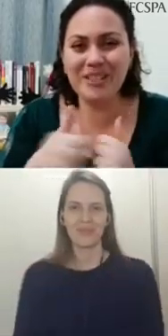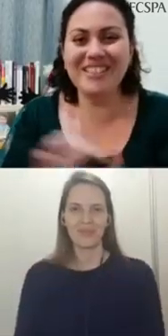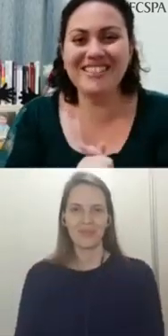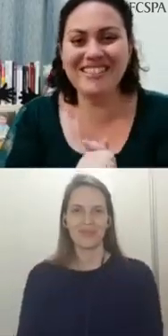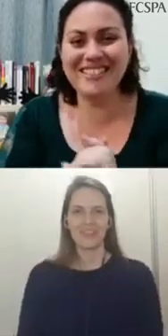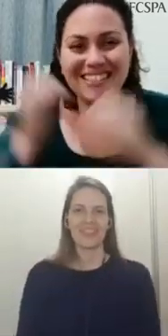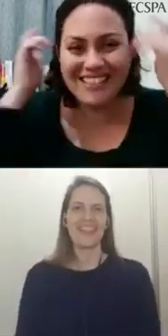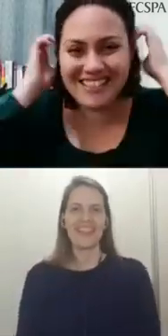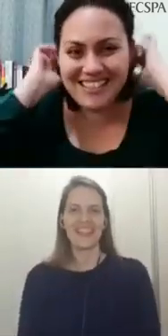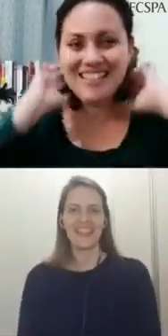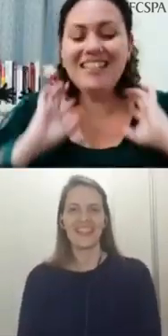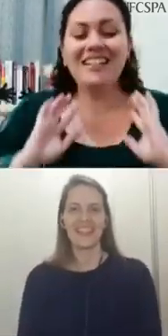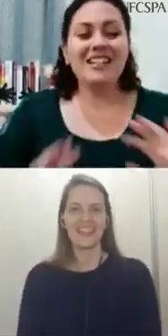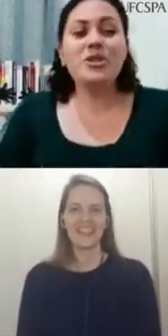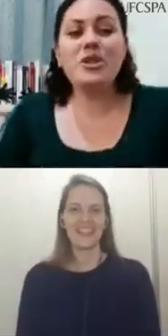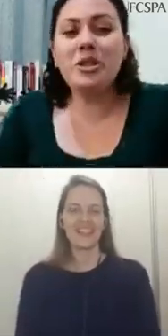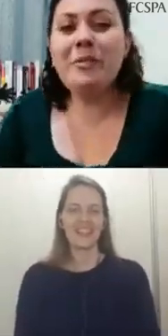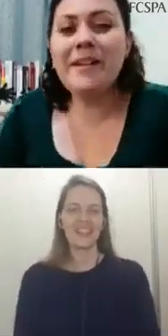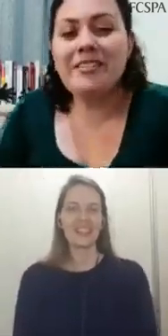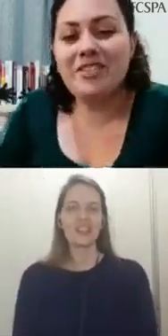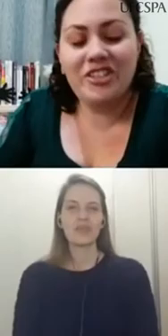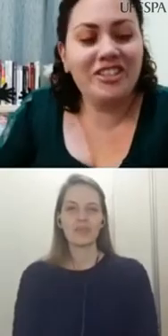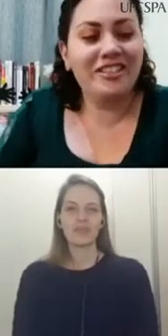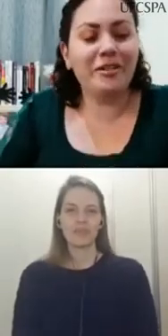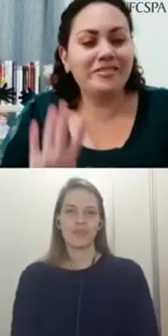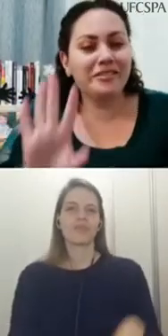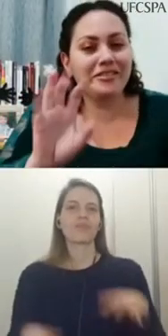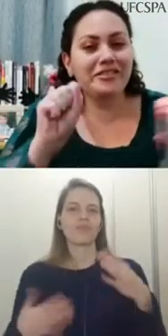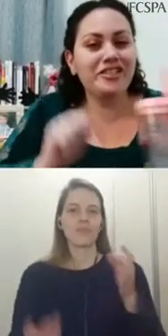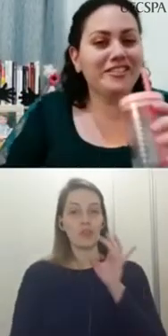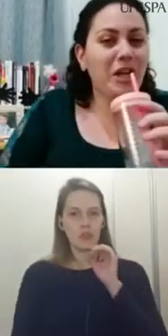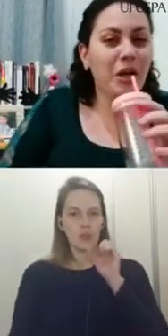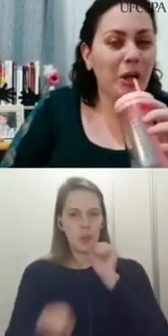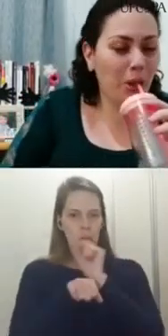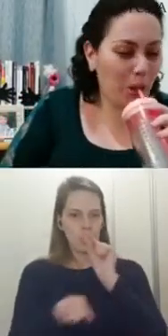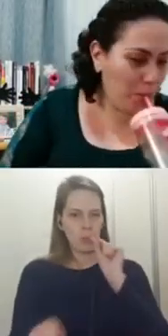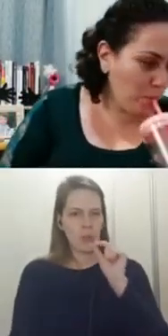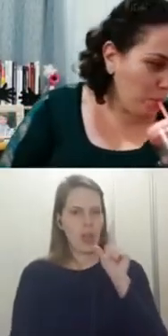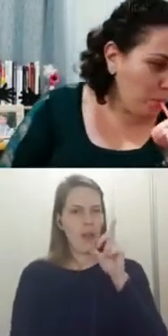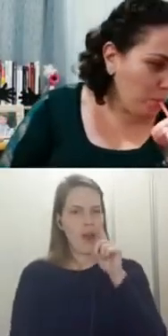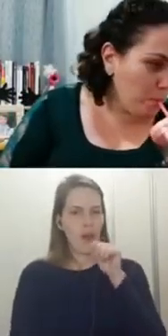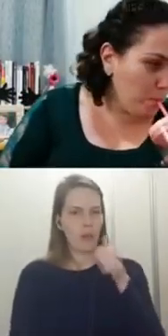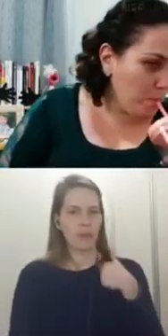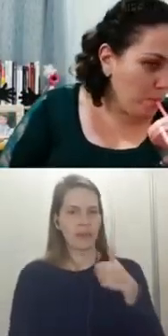Voltou. Eu só tomar uma água, gente. Só um segundinho.